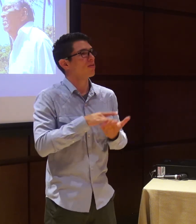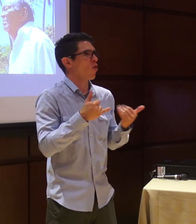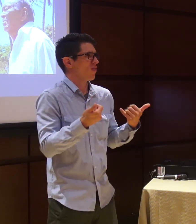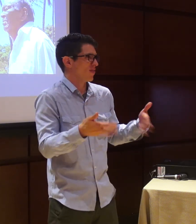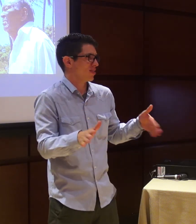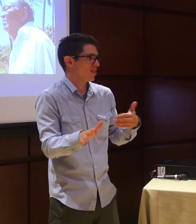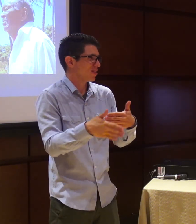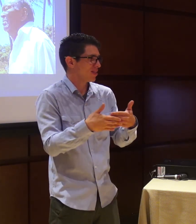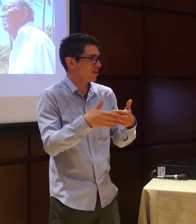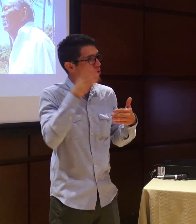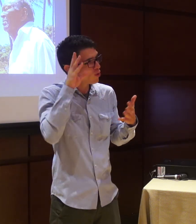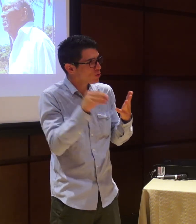agradecerles mucho por su participación.